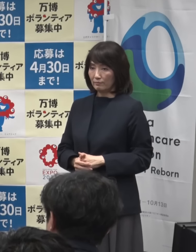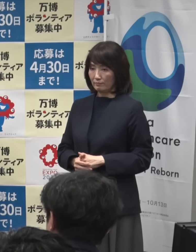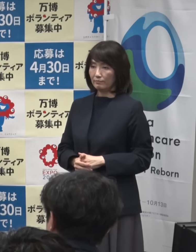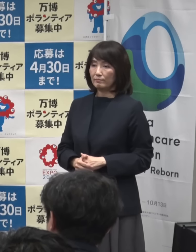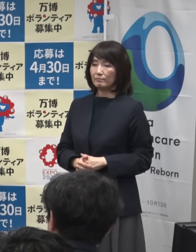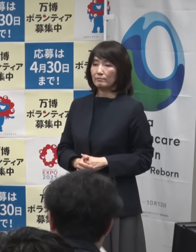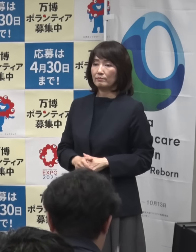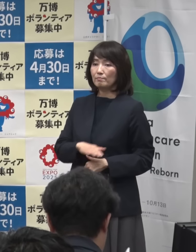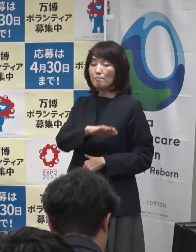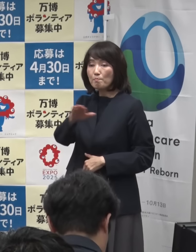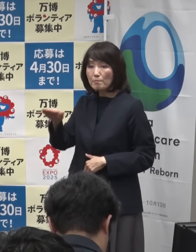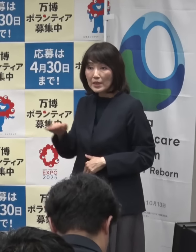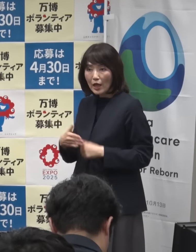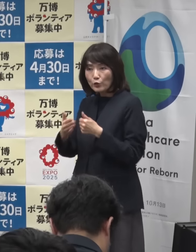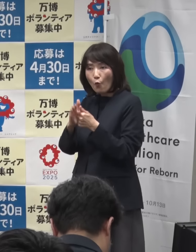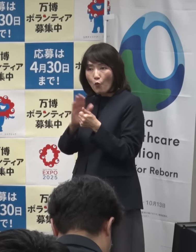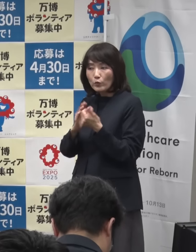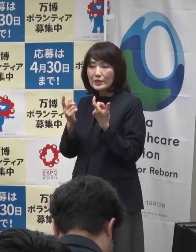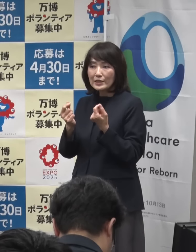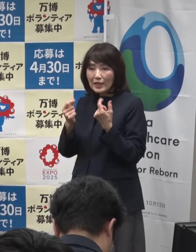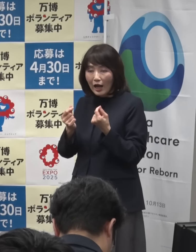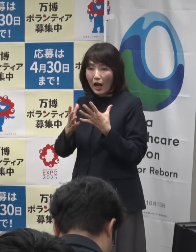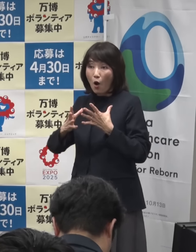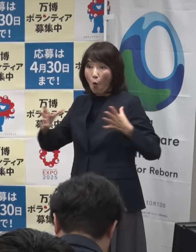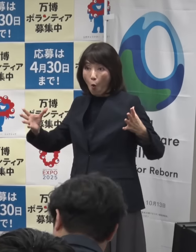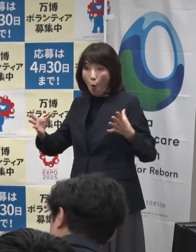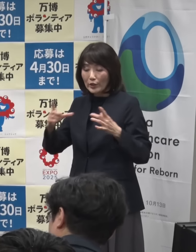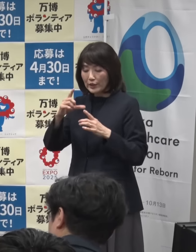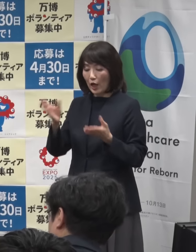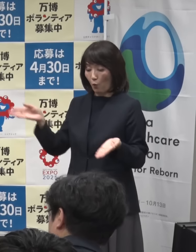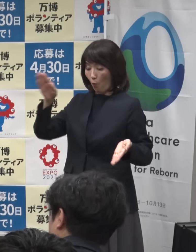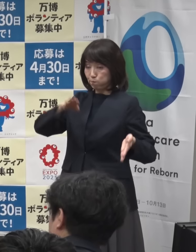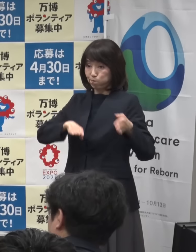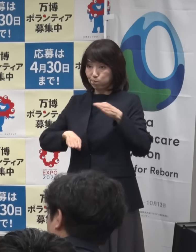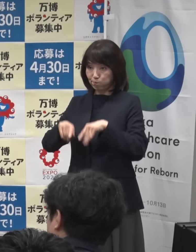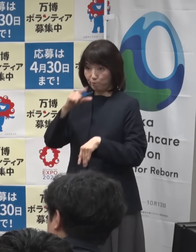みんなで、協力しながらジャンボ折り鶴を作るということで、